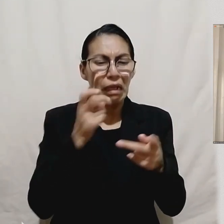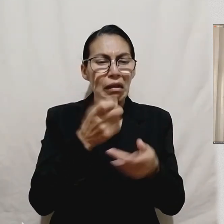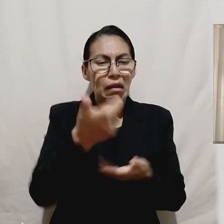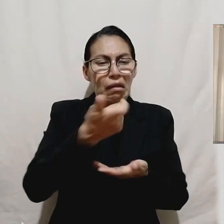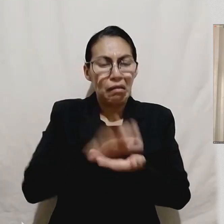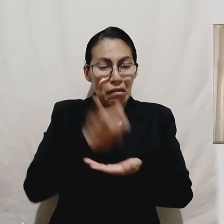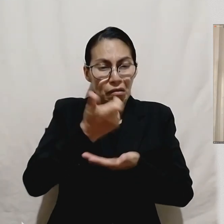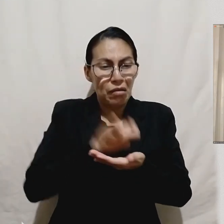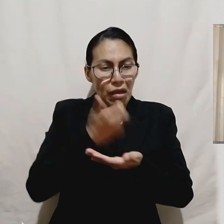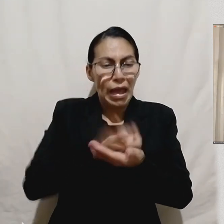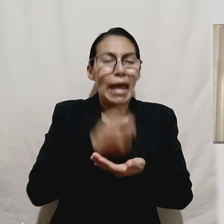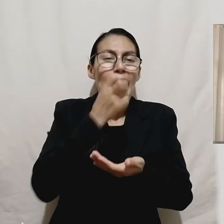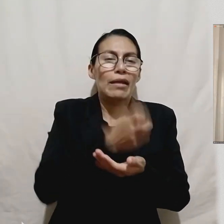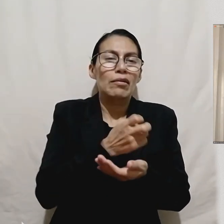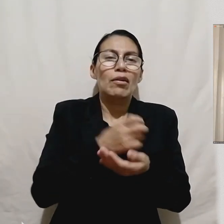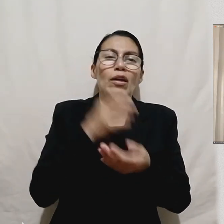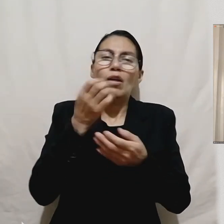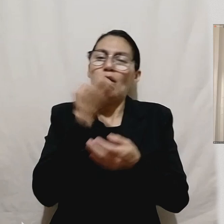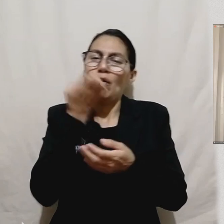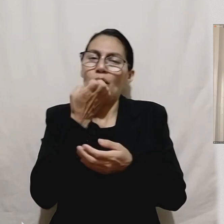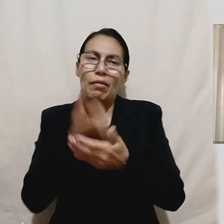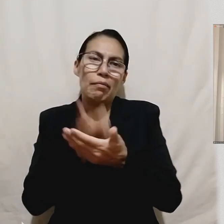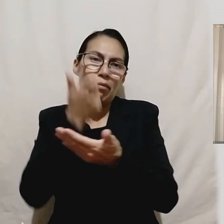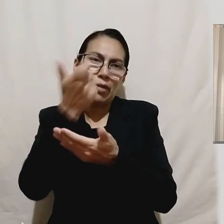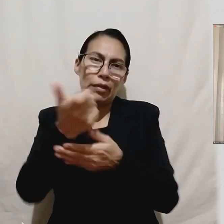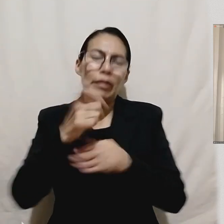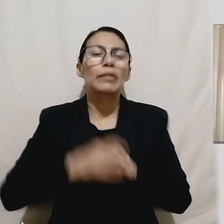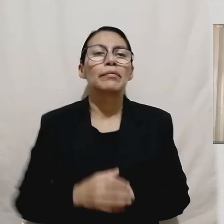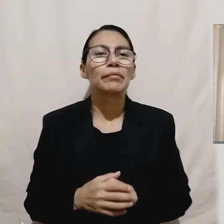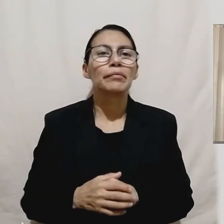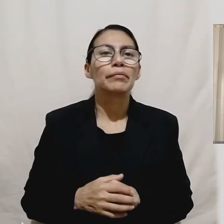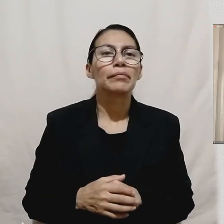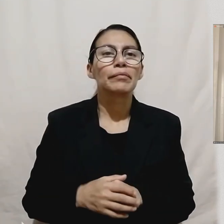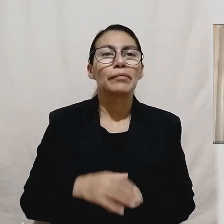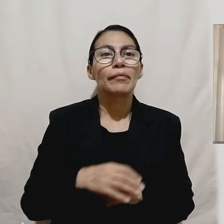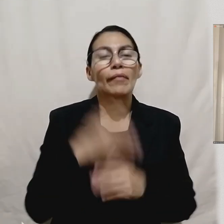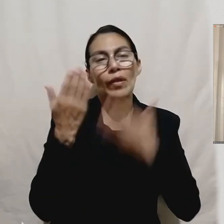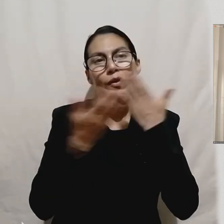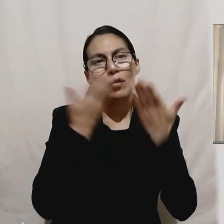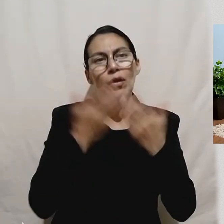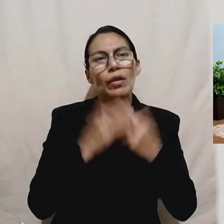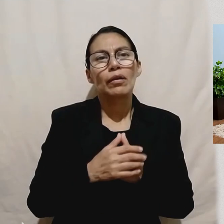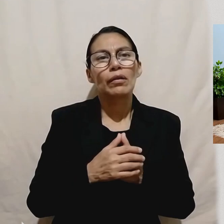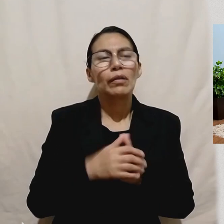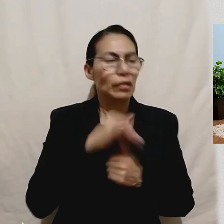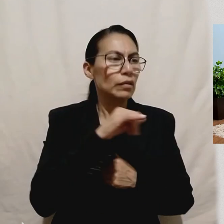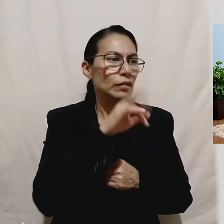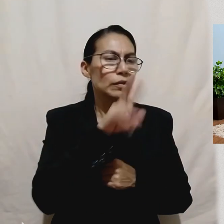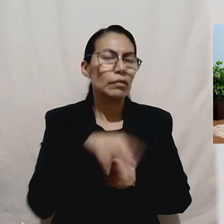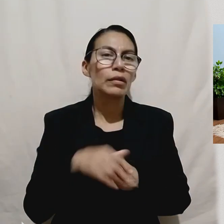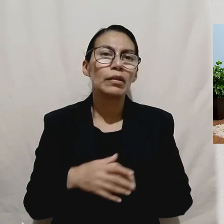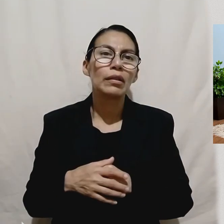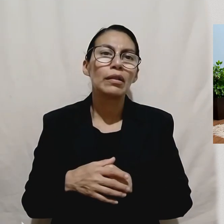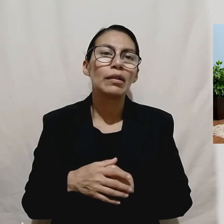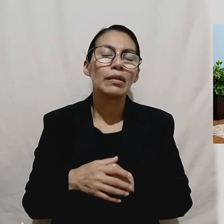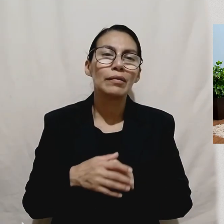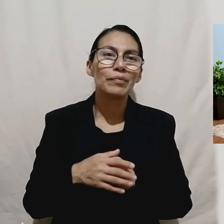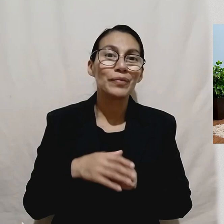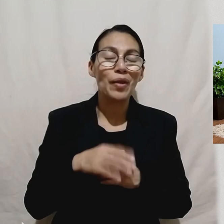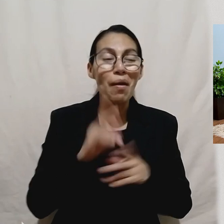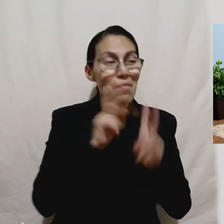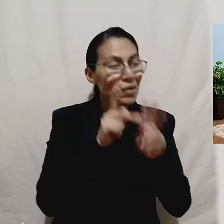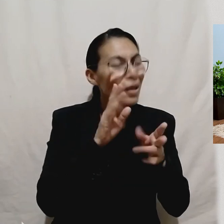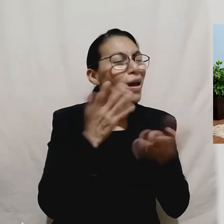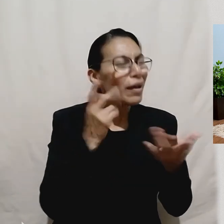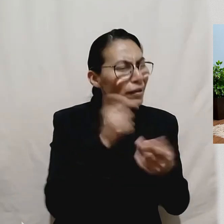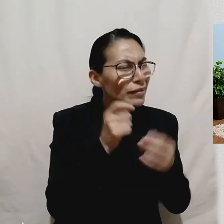poder tener un medio de de un recurso para estudiar No es cierto Okay cuéntanos Qué pasó